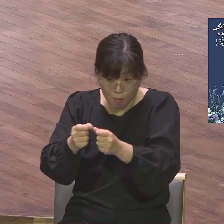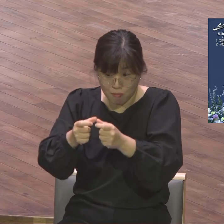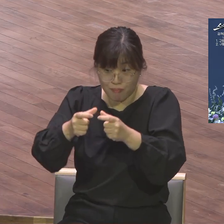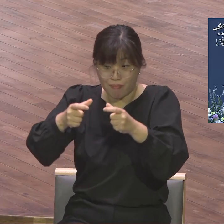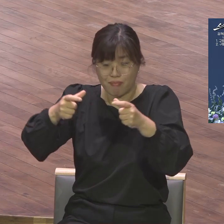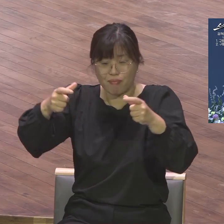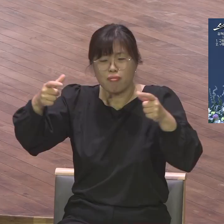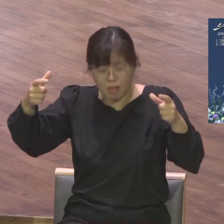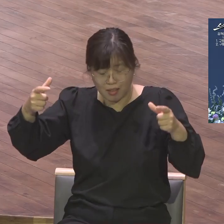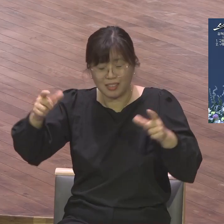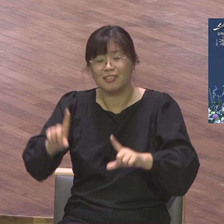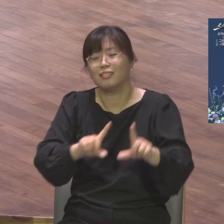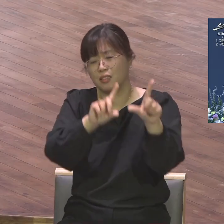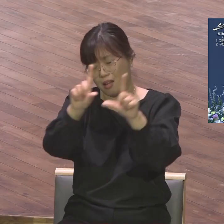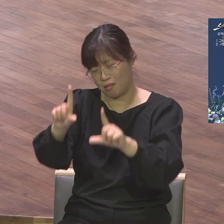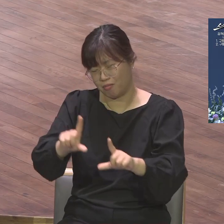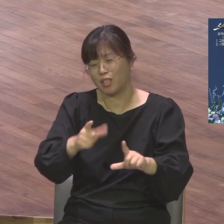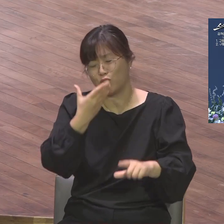삶.